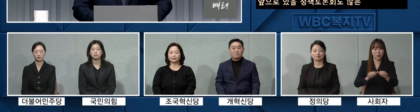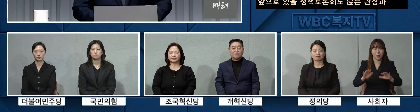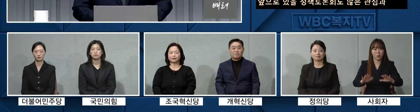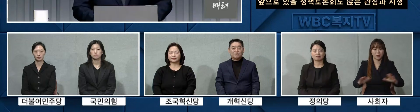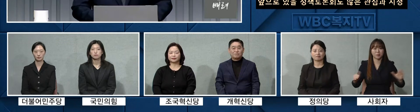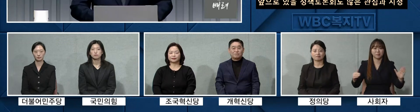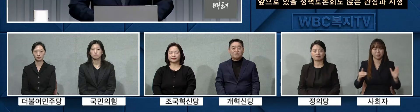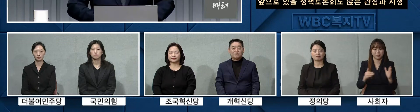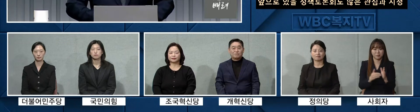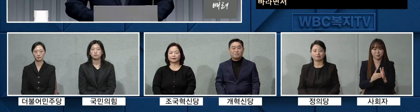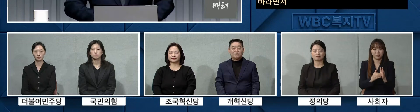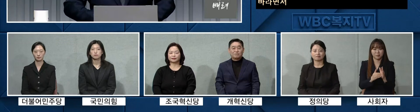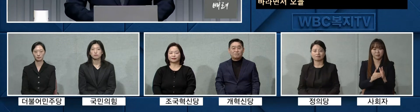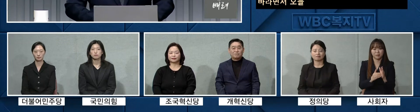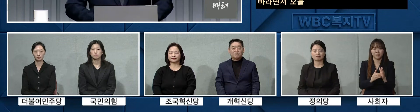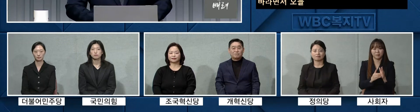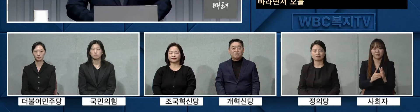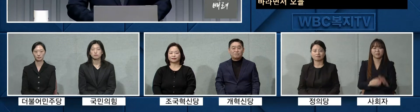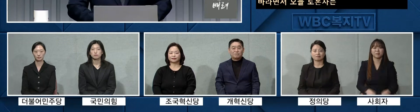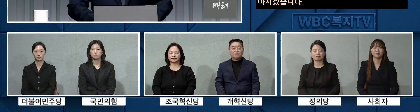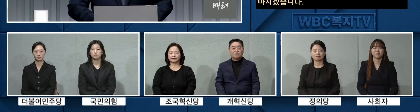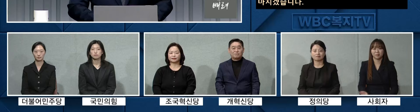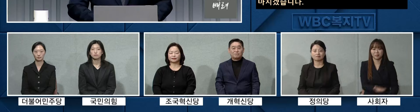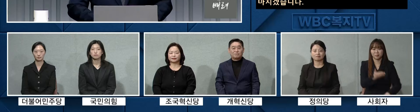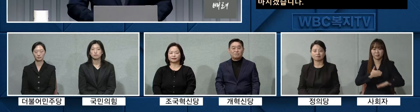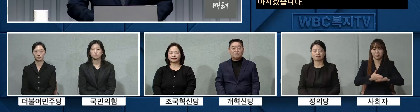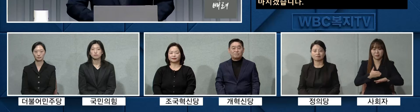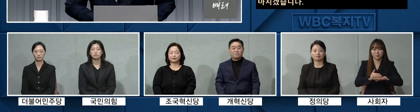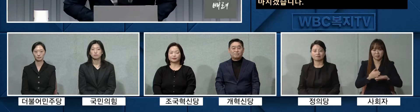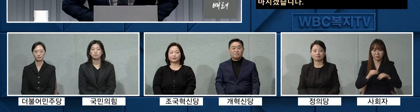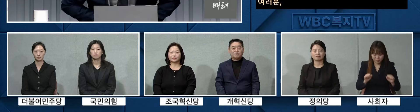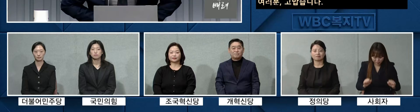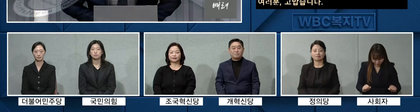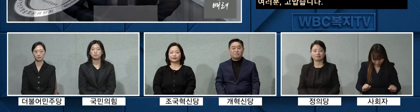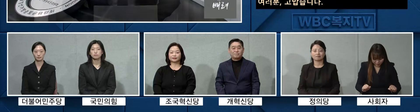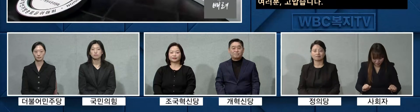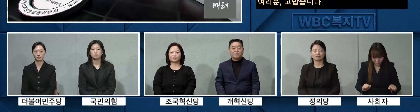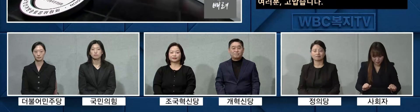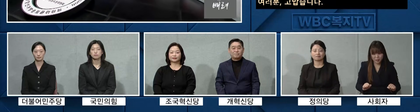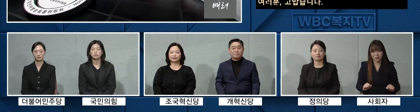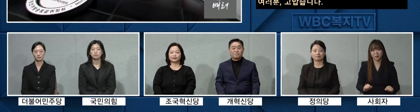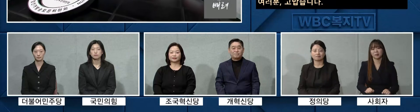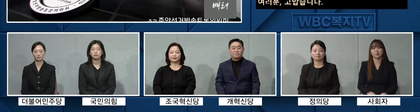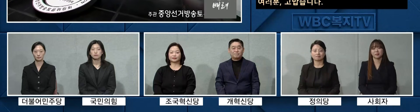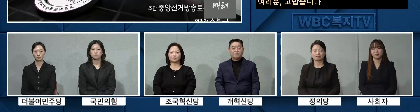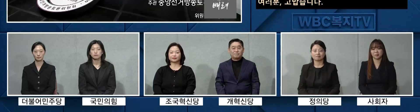토론회는 여기서 마치겠습니다. 여러분 고맙습니다.